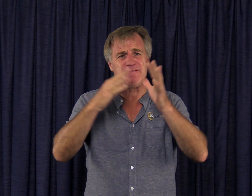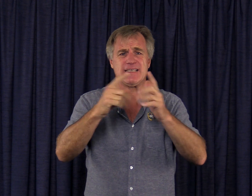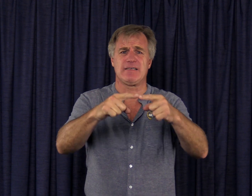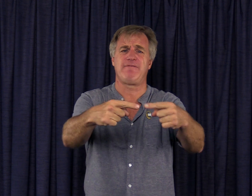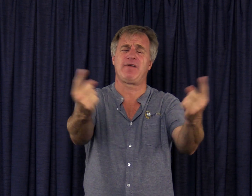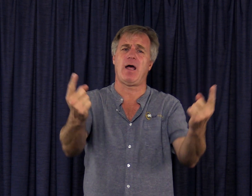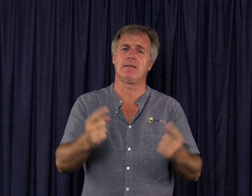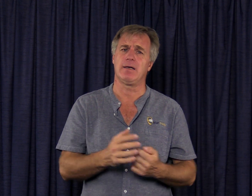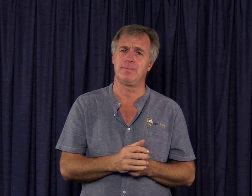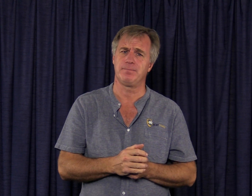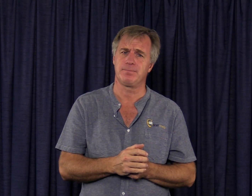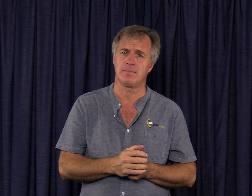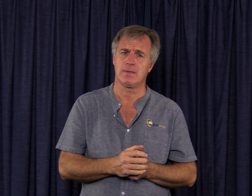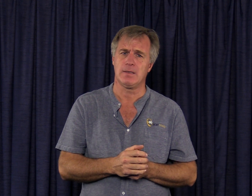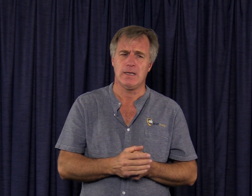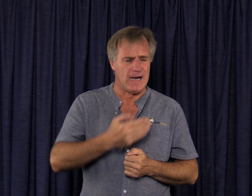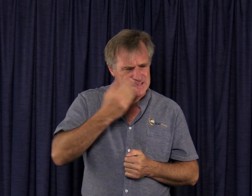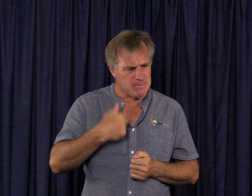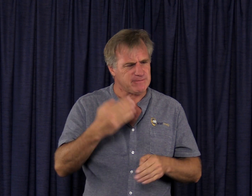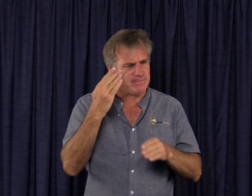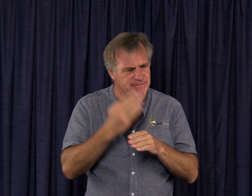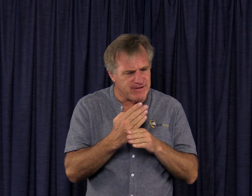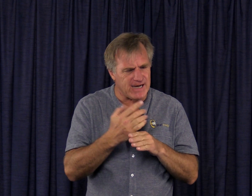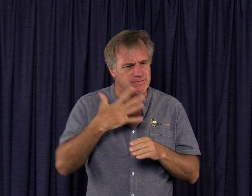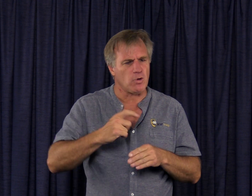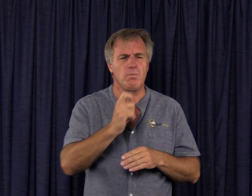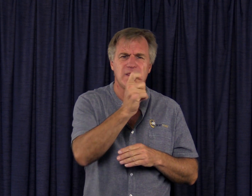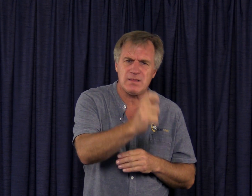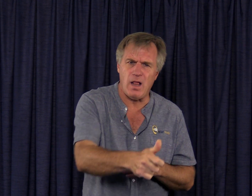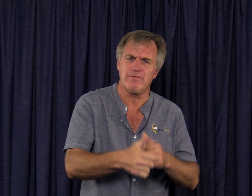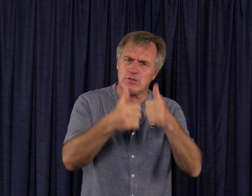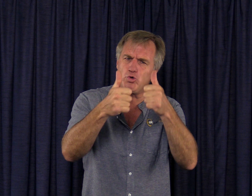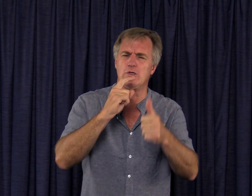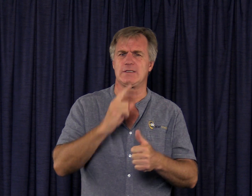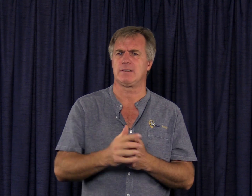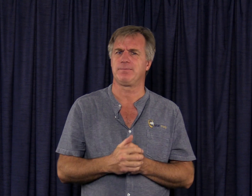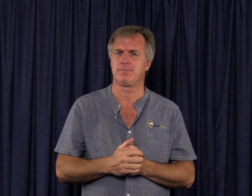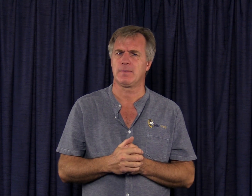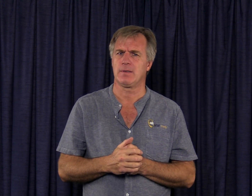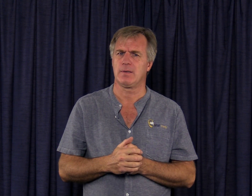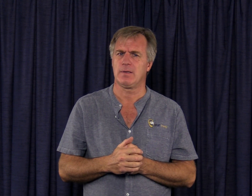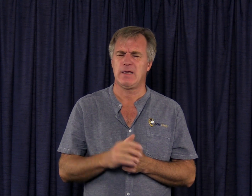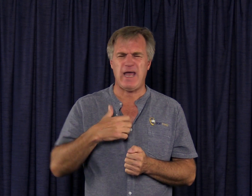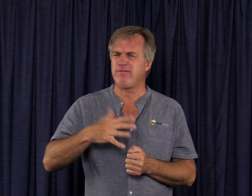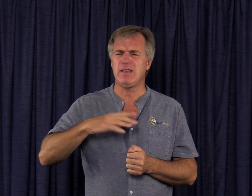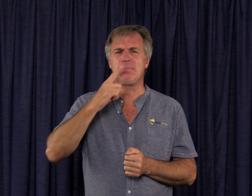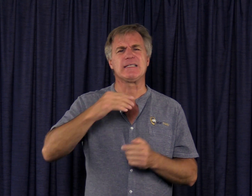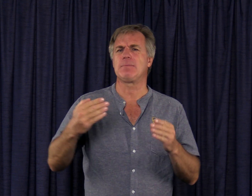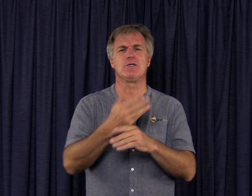wees vir ander. As iemand van my werk, wil ek om betaal wat goed is. Ek wil nie mense